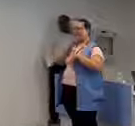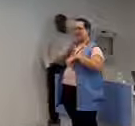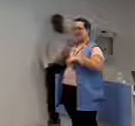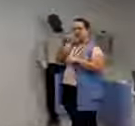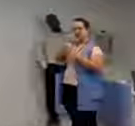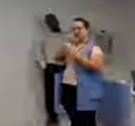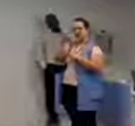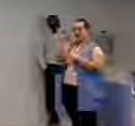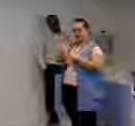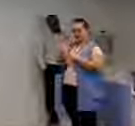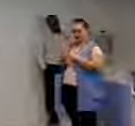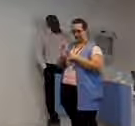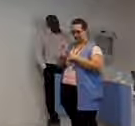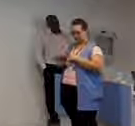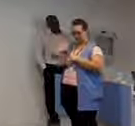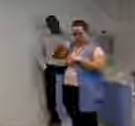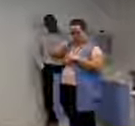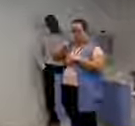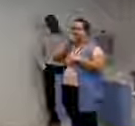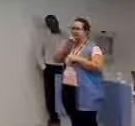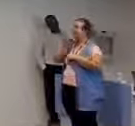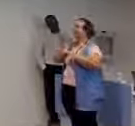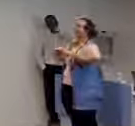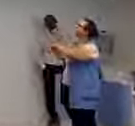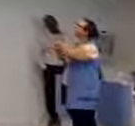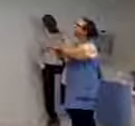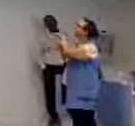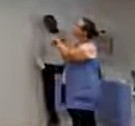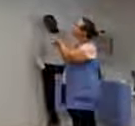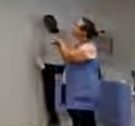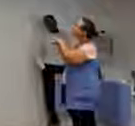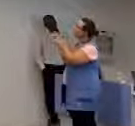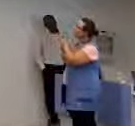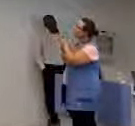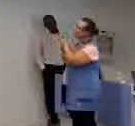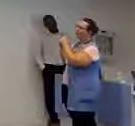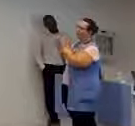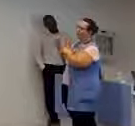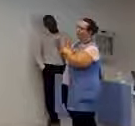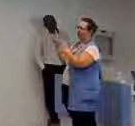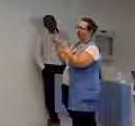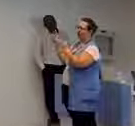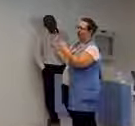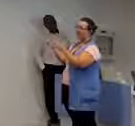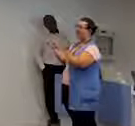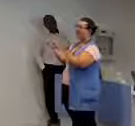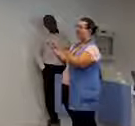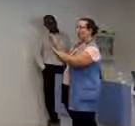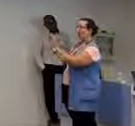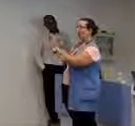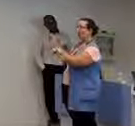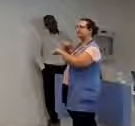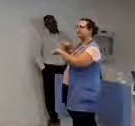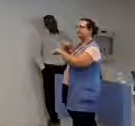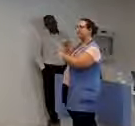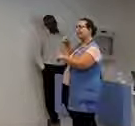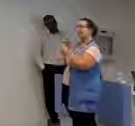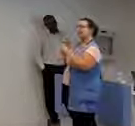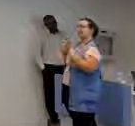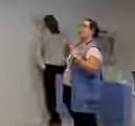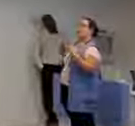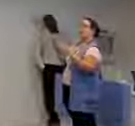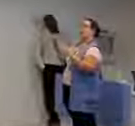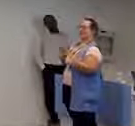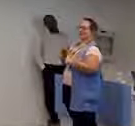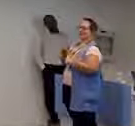Ok? Vocês não, quando chegarem lá, não deixem isso acontecer. Quando você vê esse cenário, você fala, espera um pouquinho, existe tecnologia para a